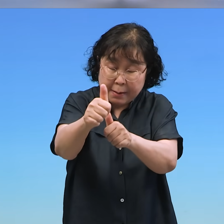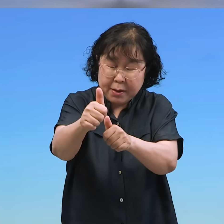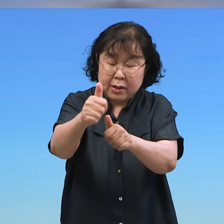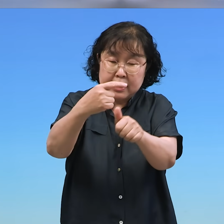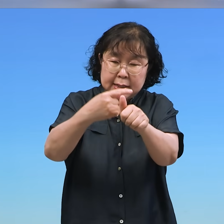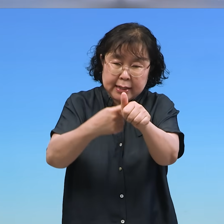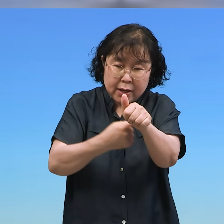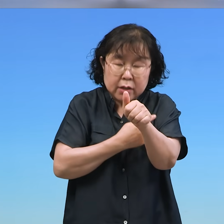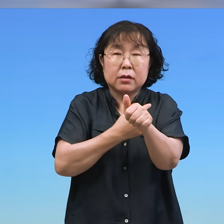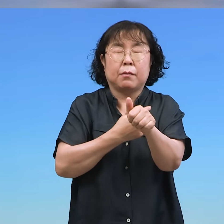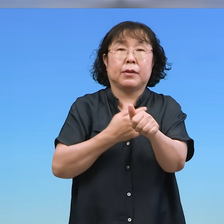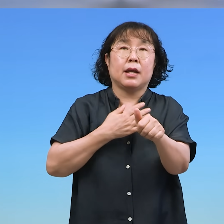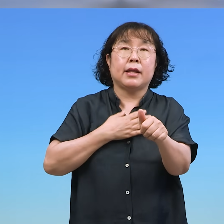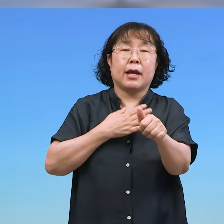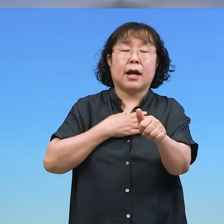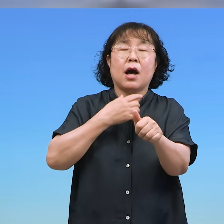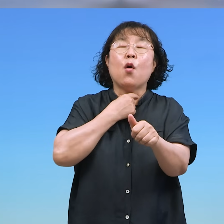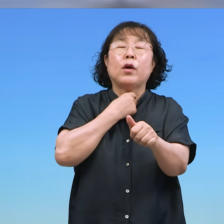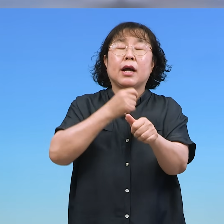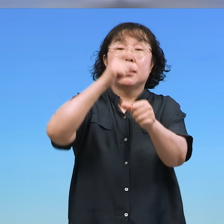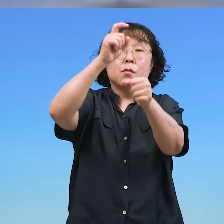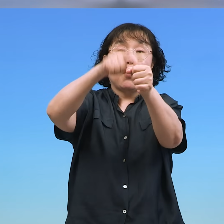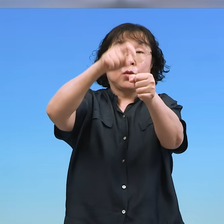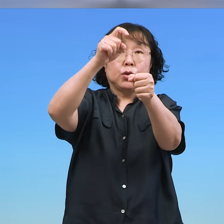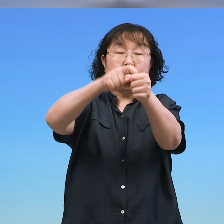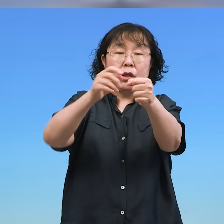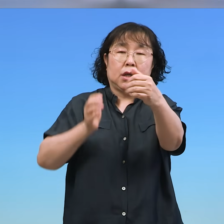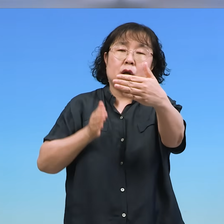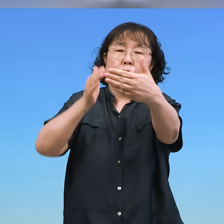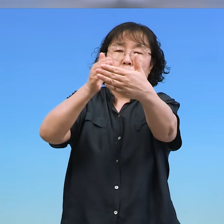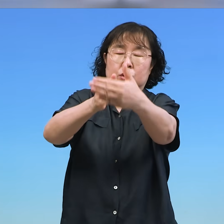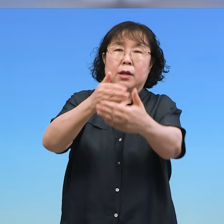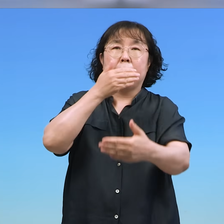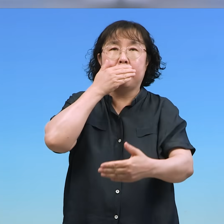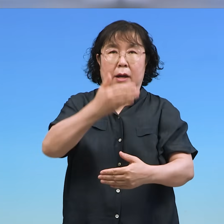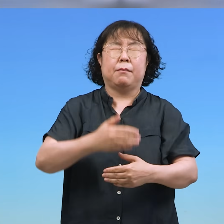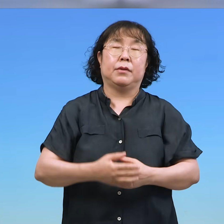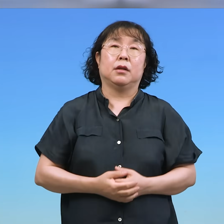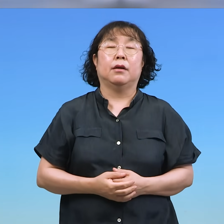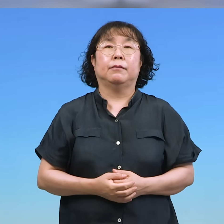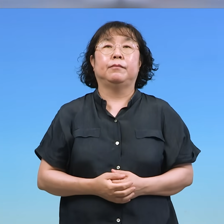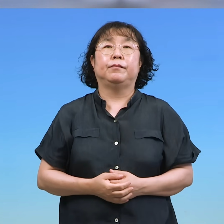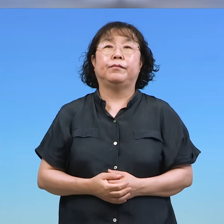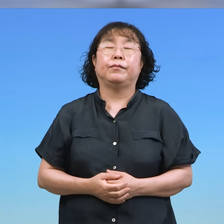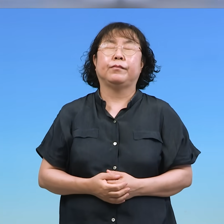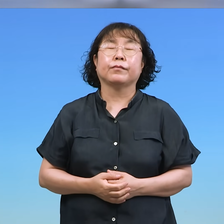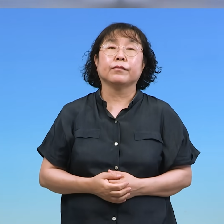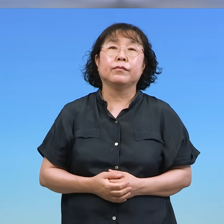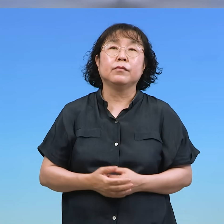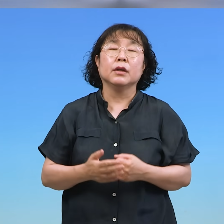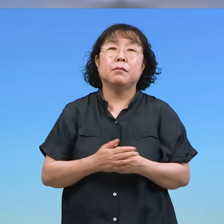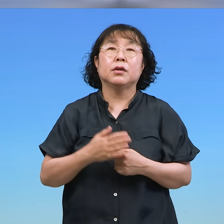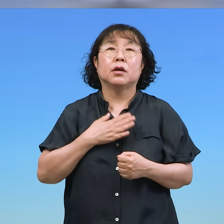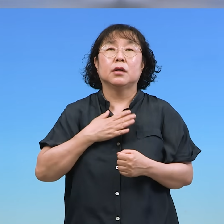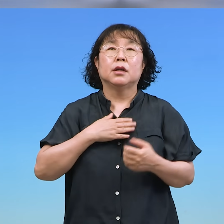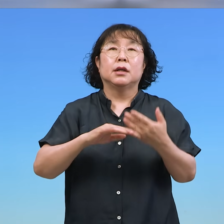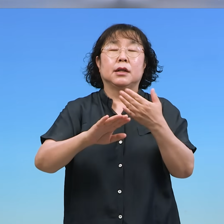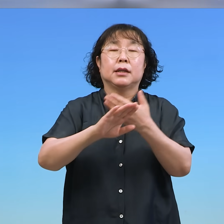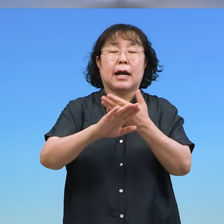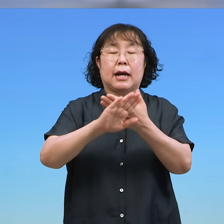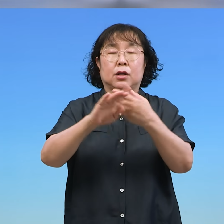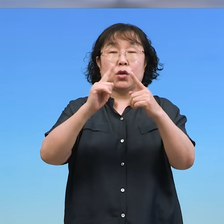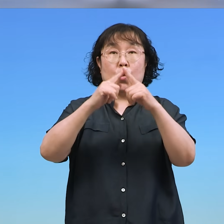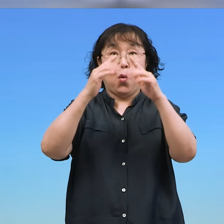있다. 이게 신앙생활하는 우리에게 굉장히 중요한 중심입니다. 그래서 저는요, 남의 교회에